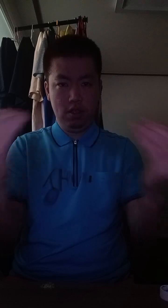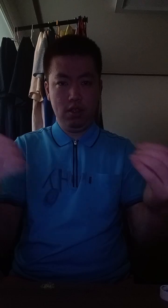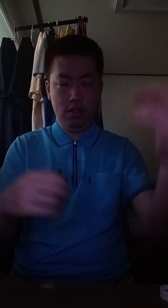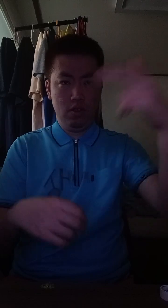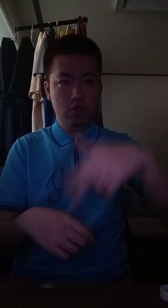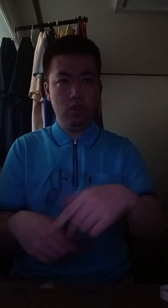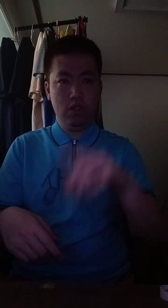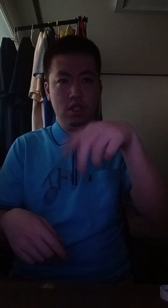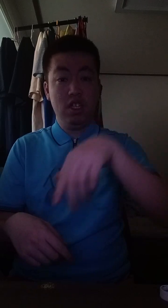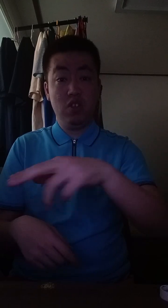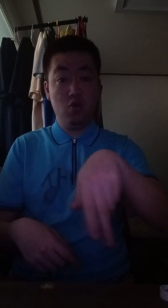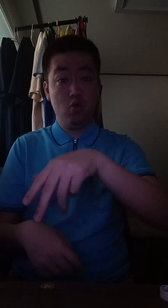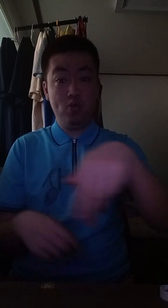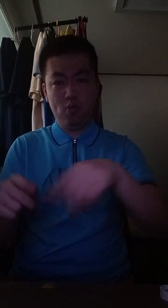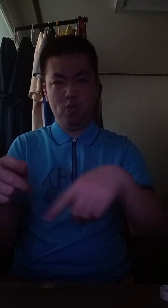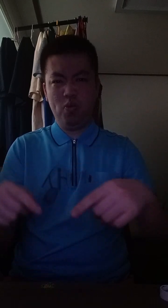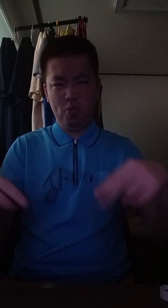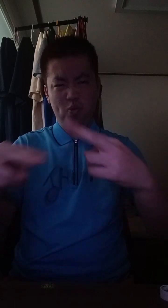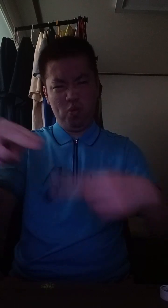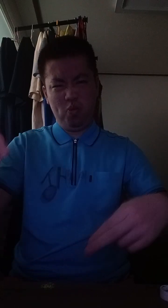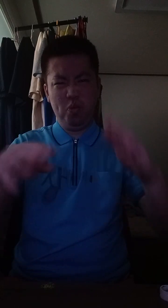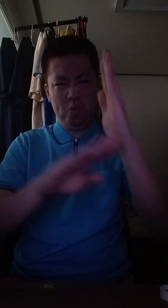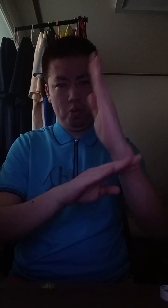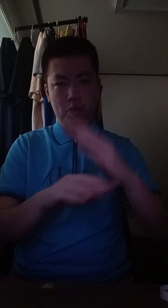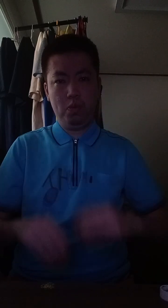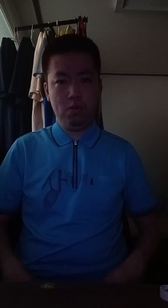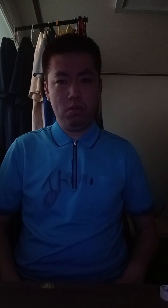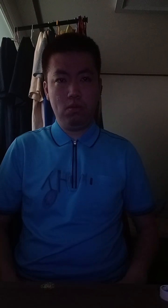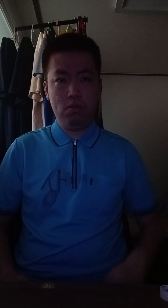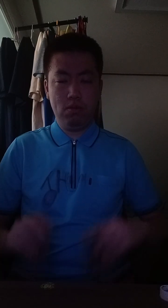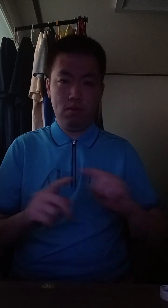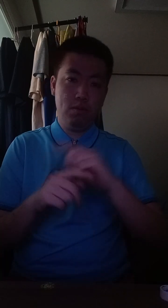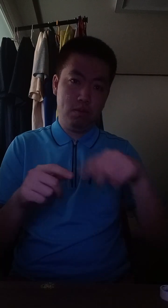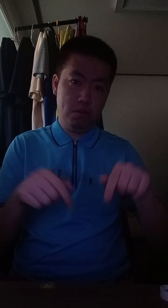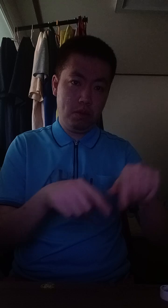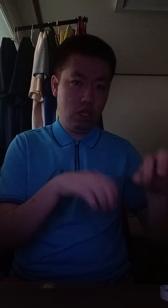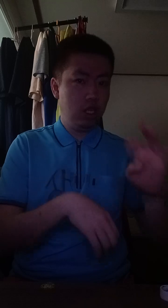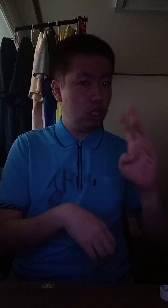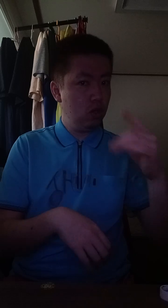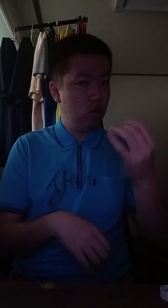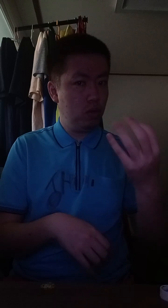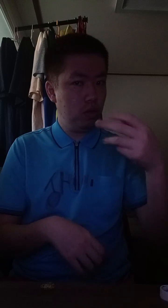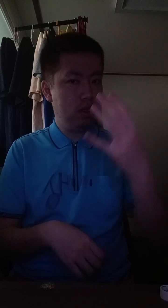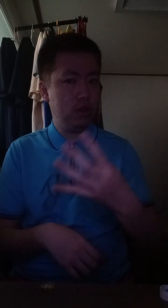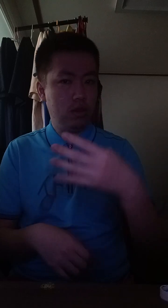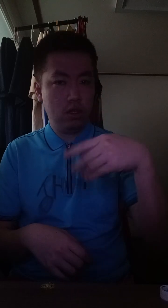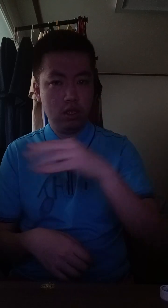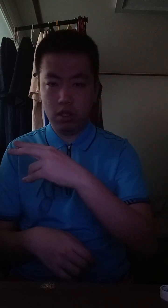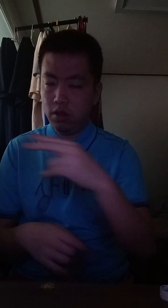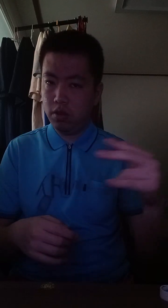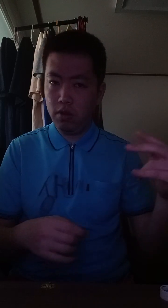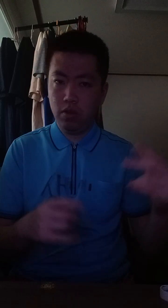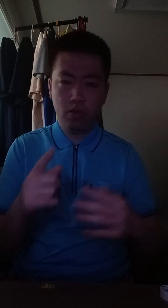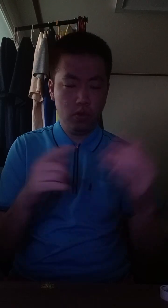해상에서 레저용 보트가 엔진 고장으로 멈춰섰습니다. 보트에는 34살 민모 씨 등 4명이 타고 있었는데 해경에 모두